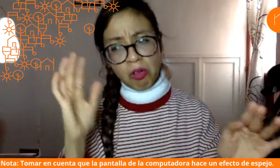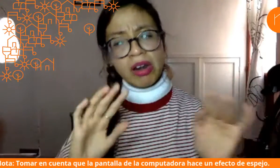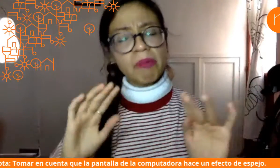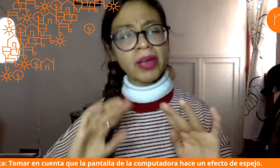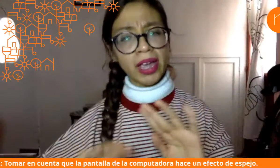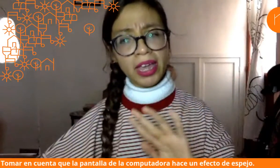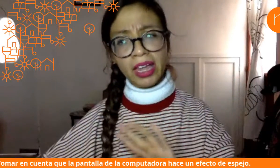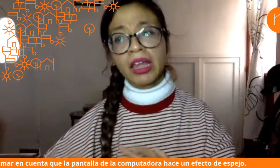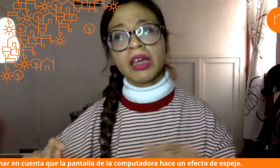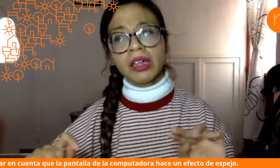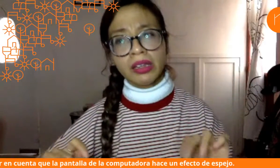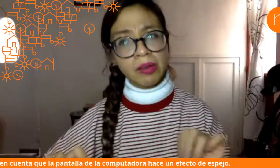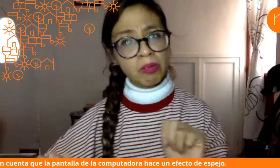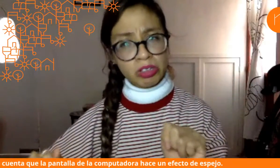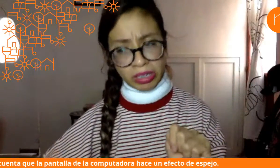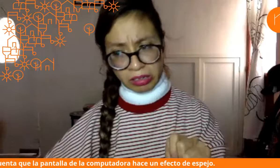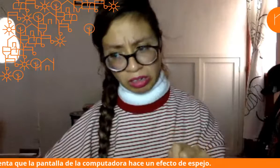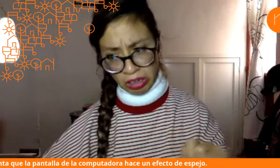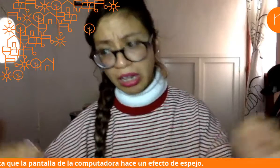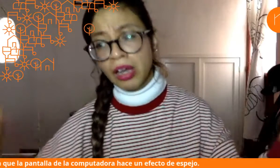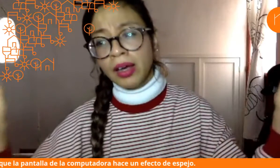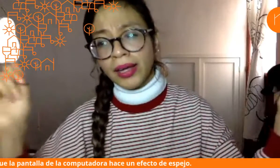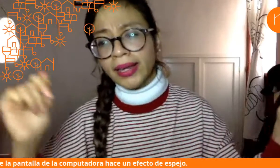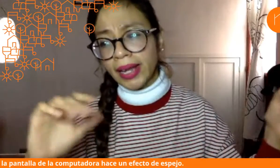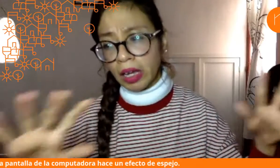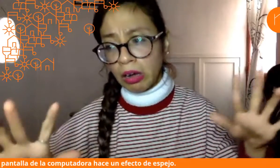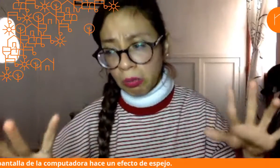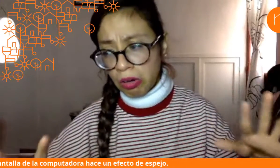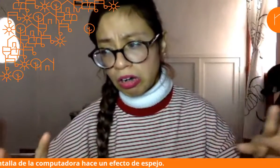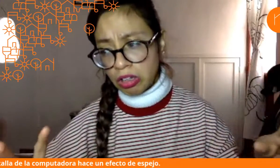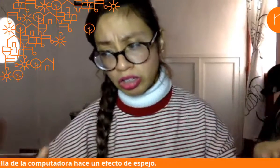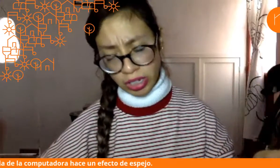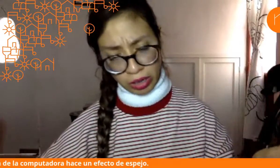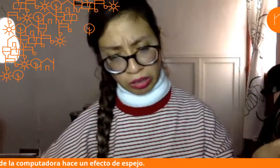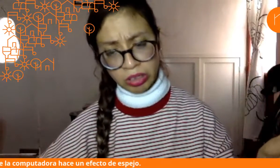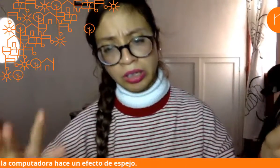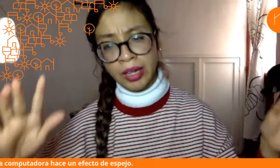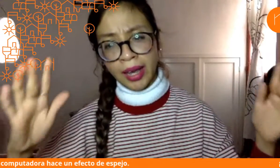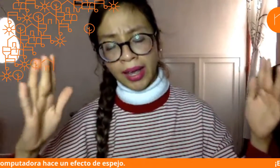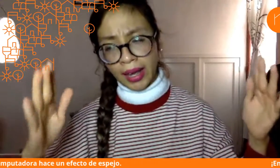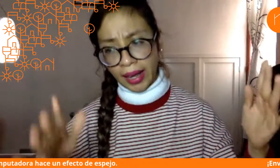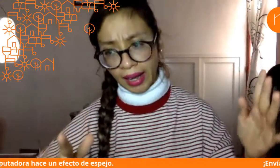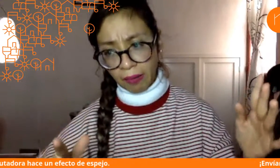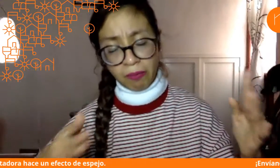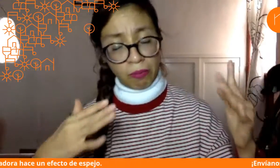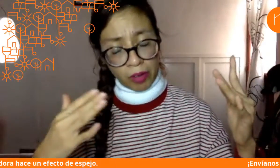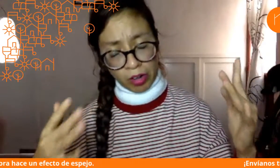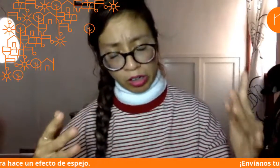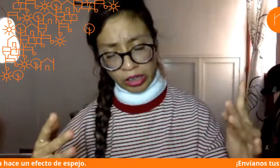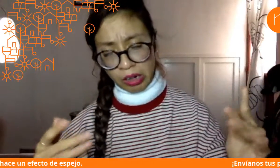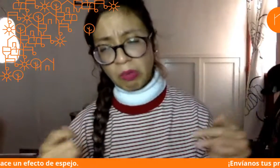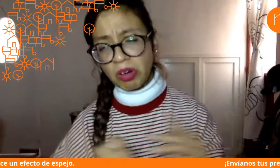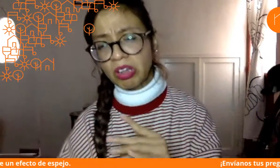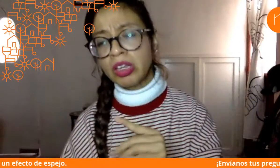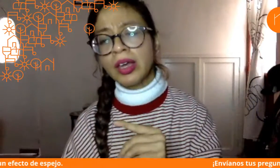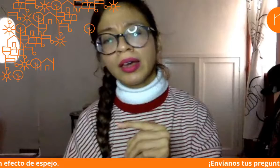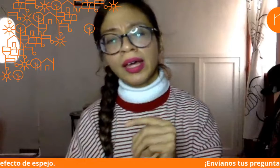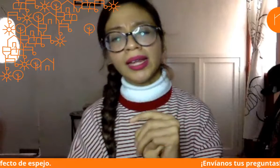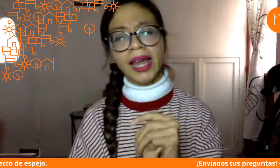una pequeña demostración de cómo los chicos, bueno, los alumnos de